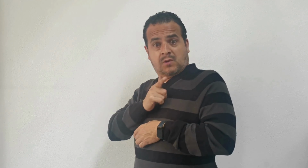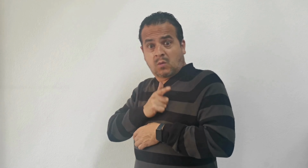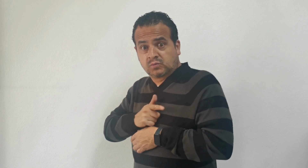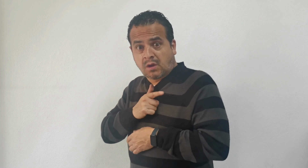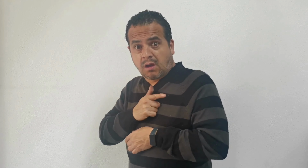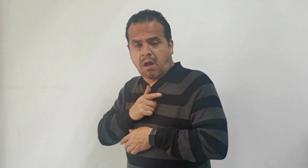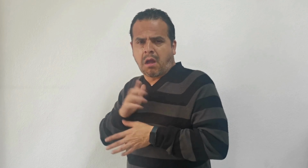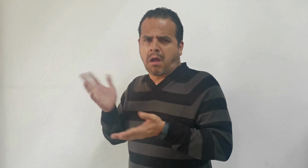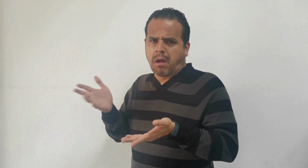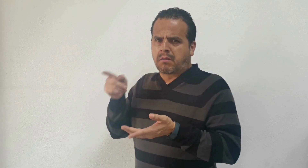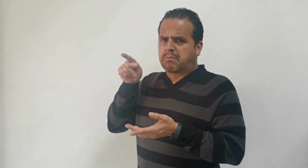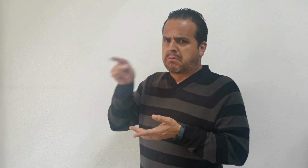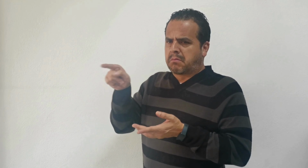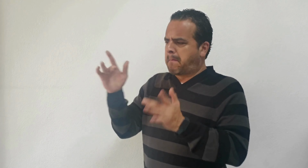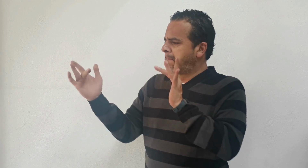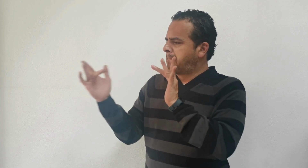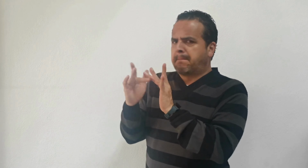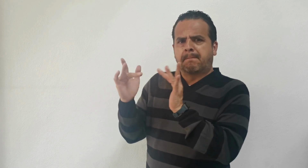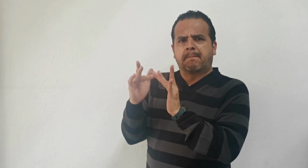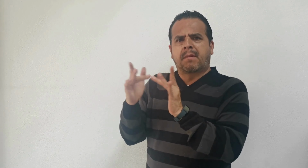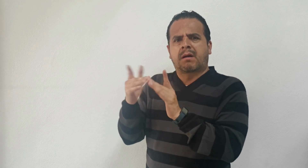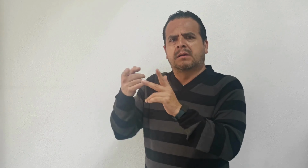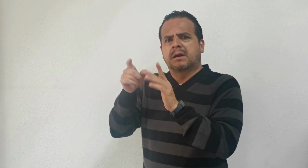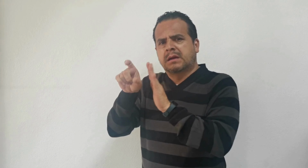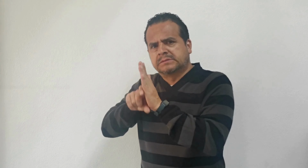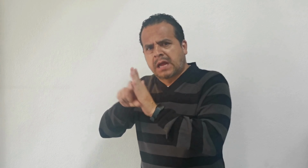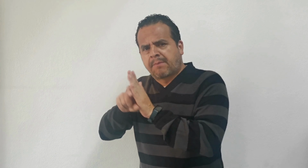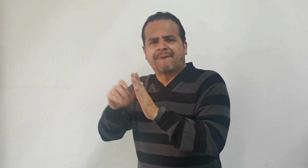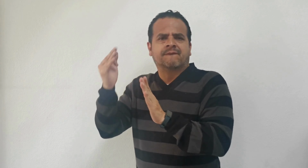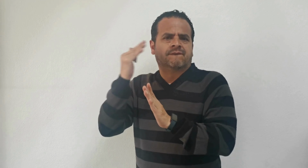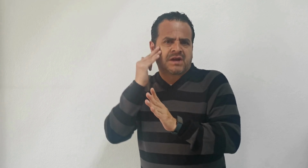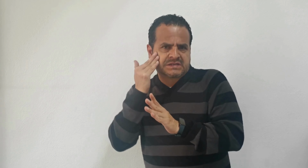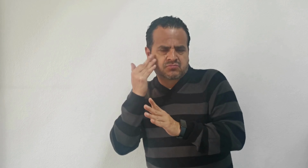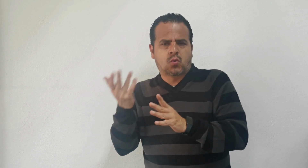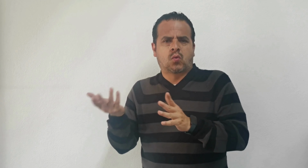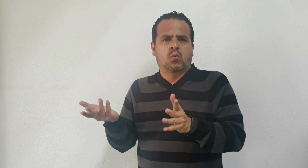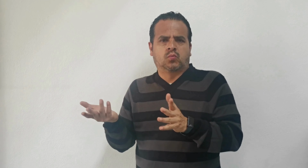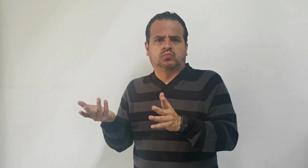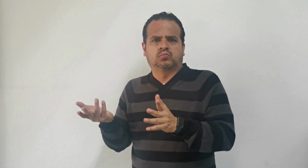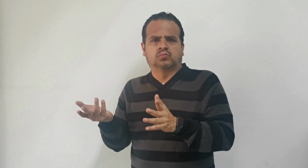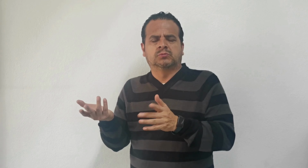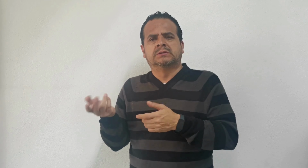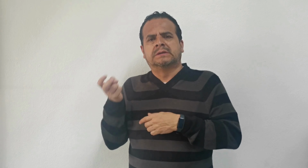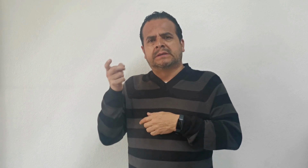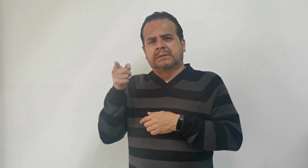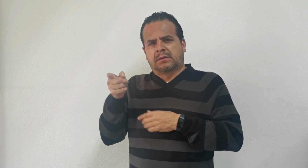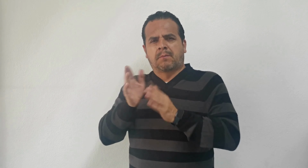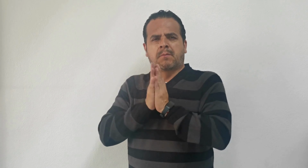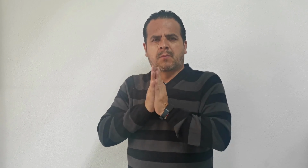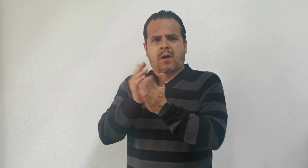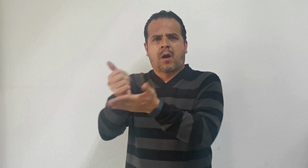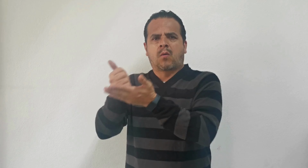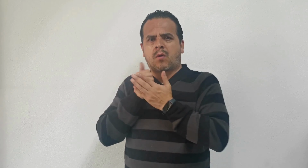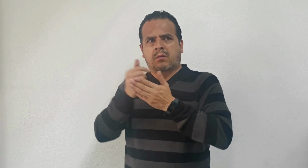Facebook e Instagram como @mo y @ preescolar Integra síguenos Y si esto ayudó a tu corazón Ayúdanos a compartir con otras